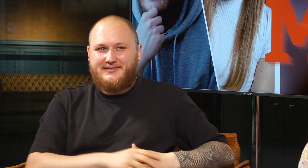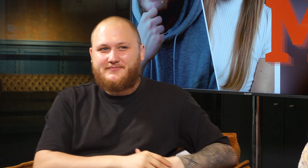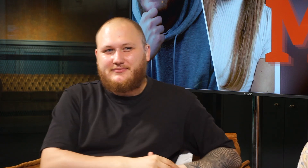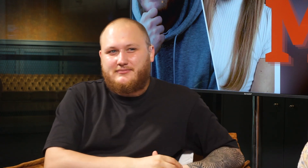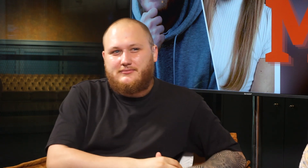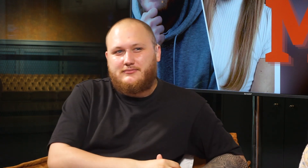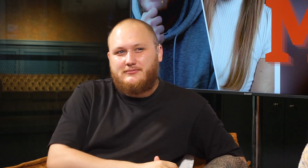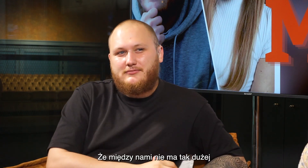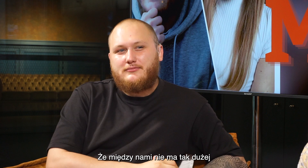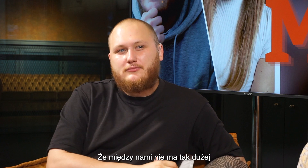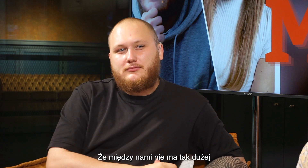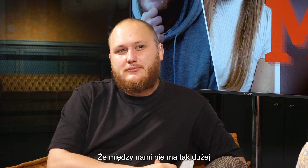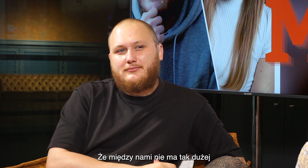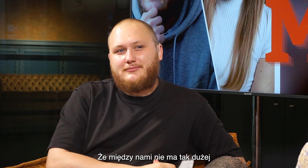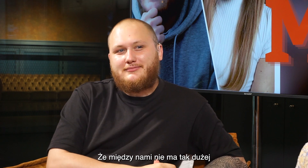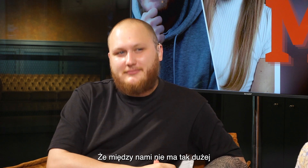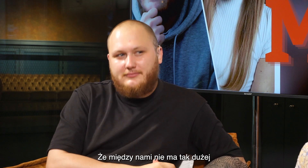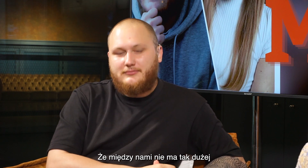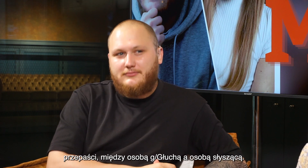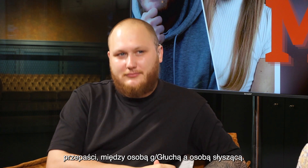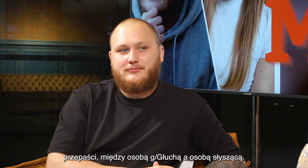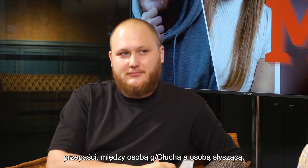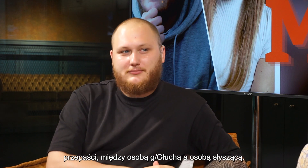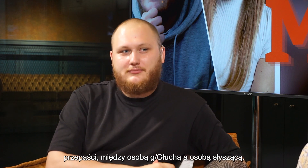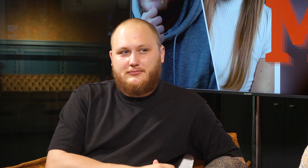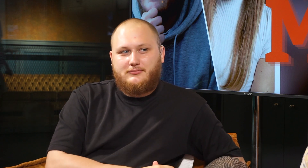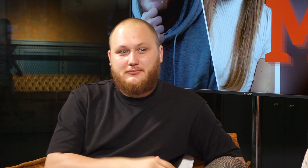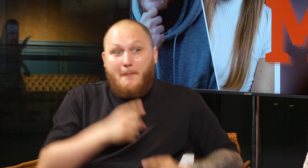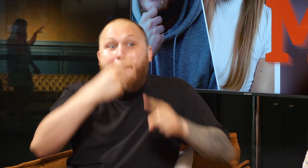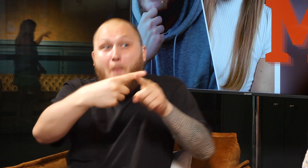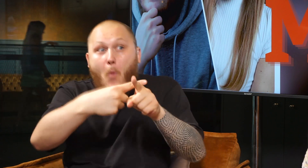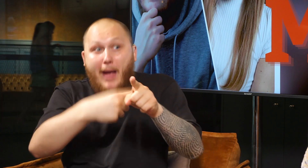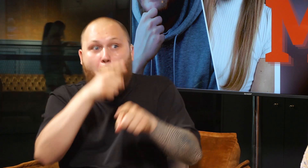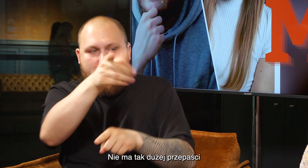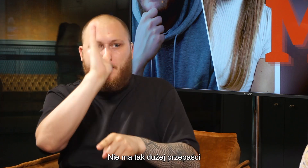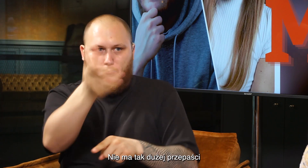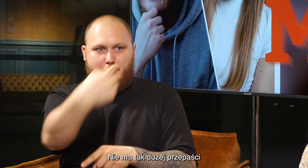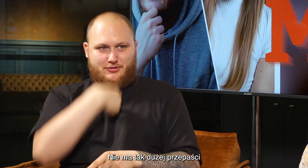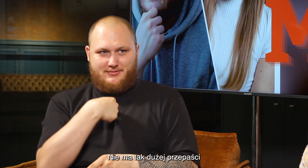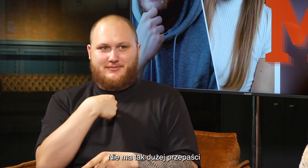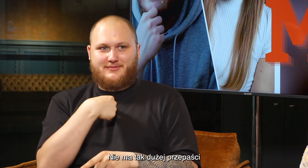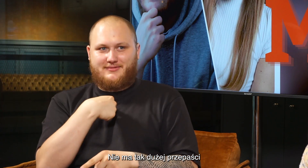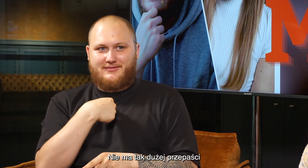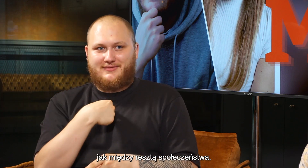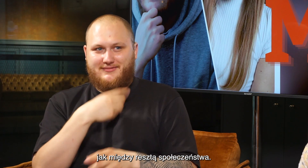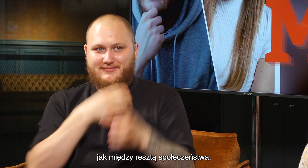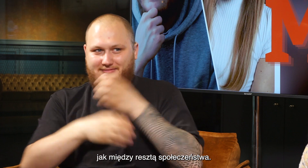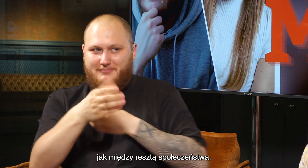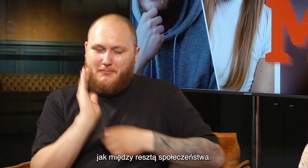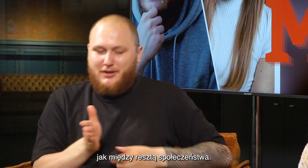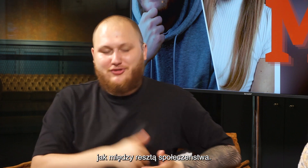nie widzą tego powiązania, że między nami nie ma tak dużej przepaści między osobą głuchą, osobą słyszącą. Nie ma tak dużej przepaści jak